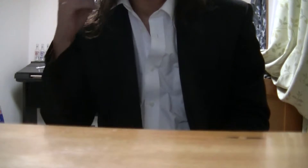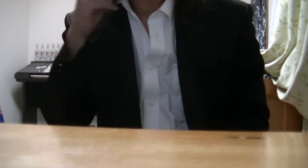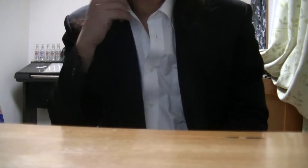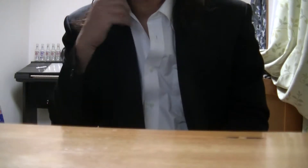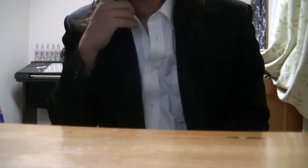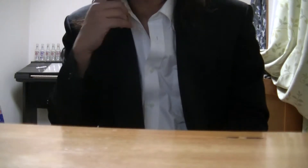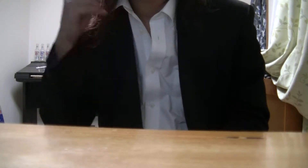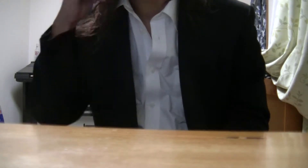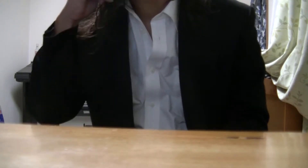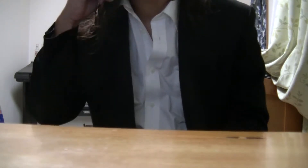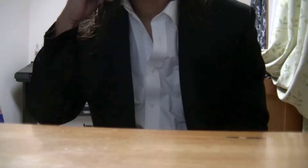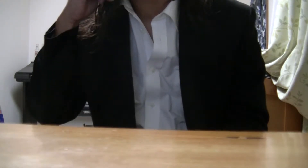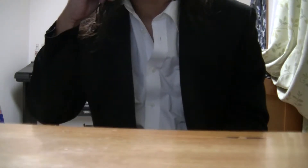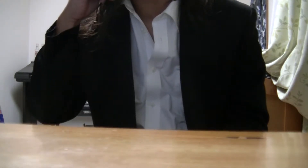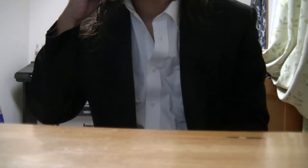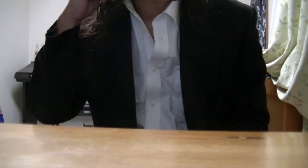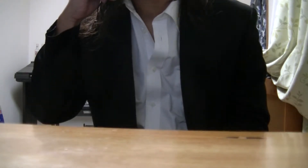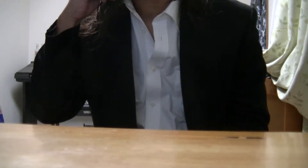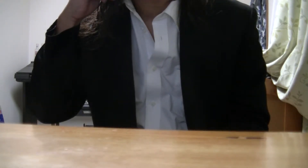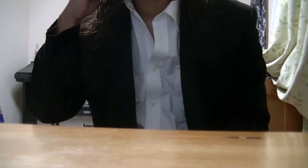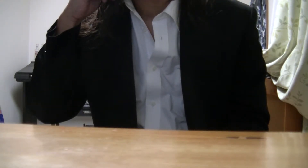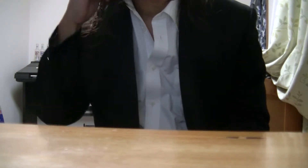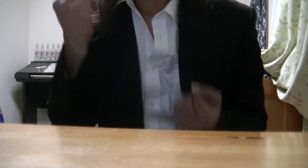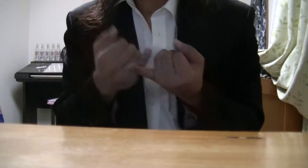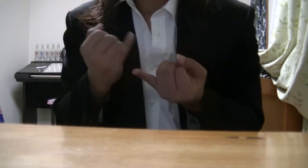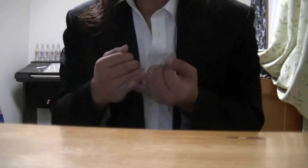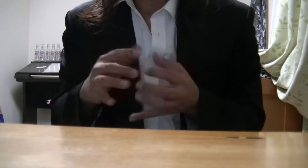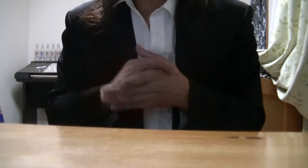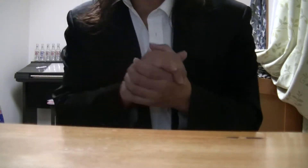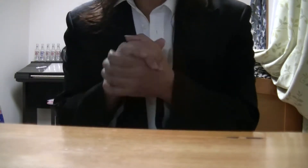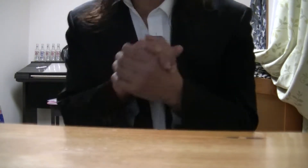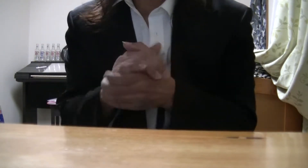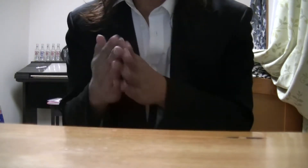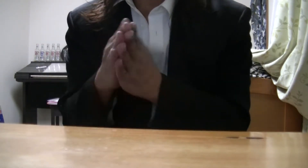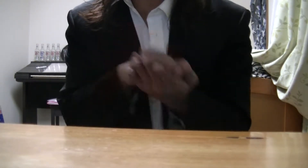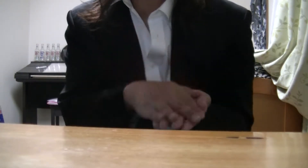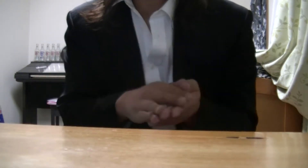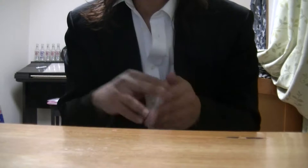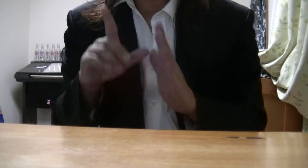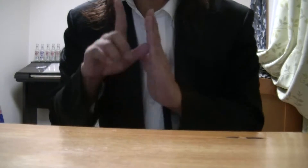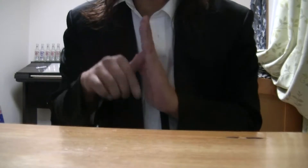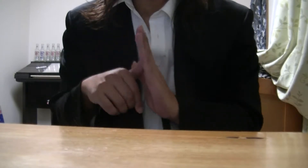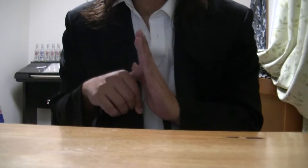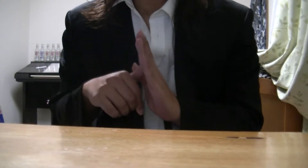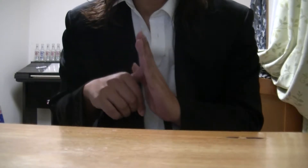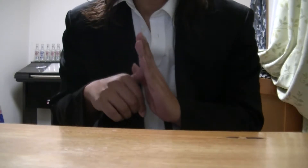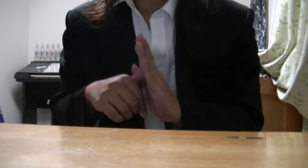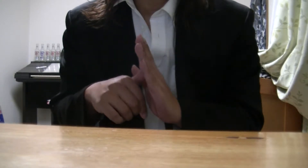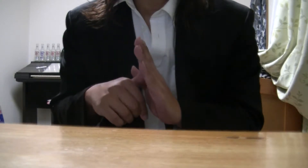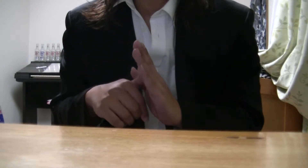ど、あと親戚とか友達が亡くなったって話の時は泣かなかった